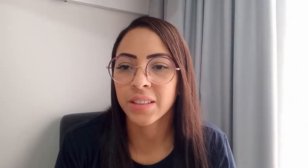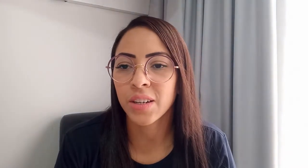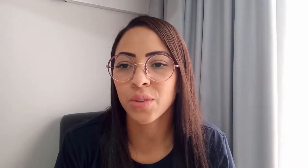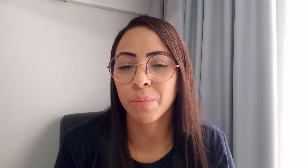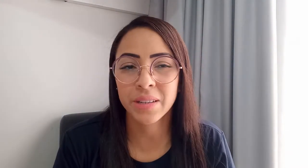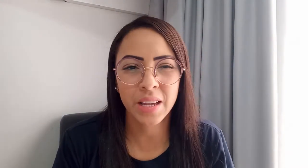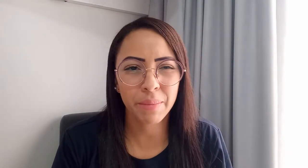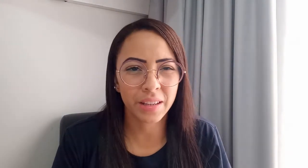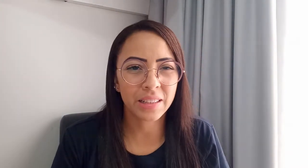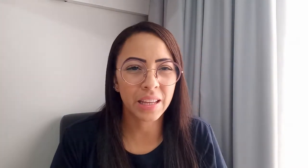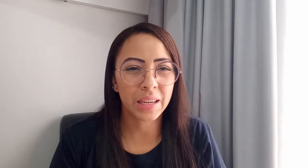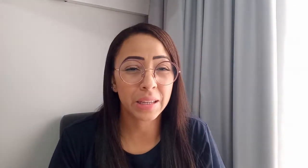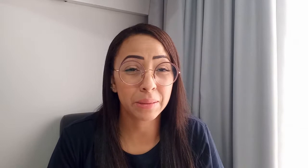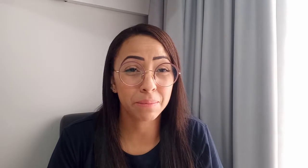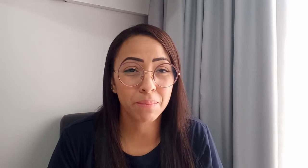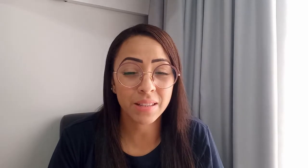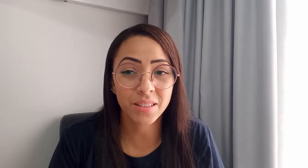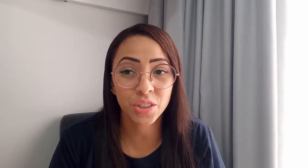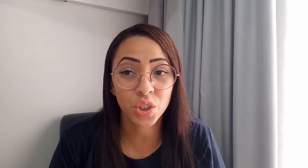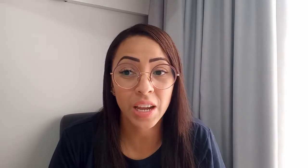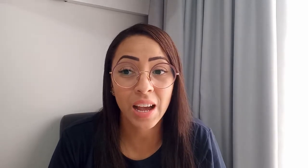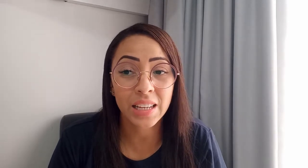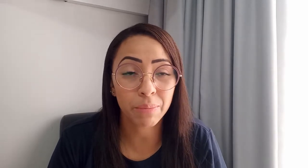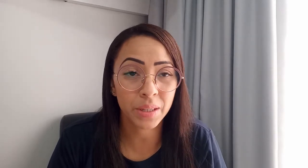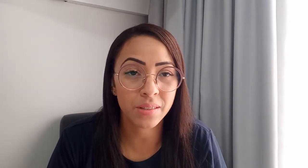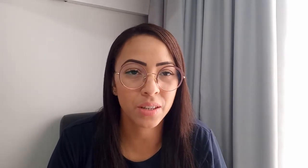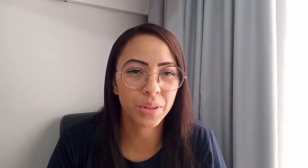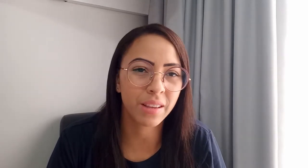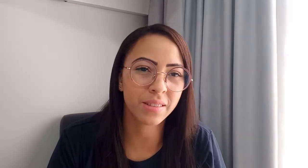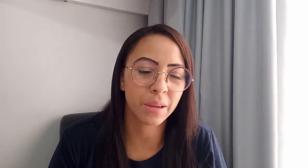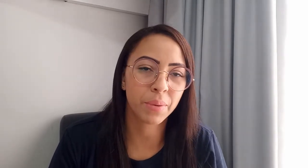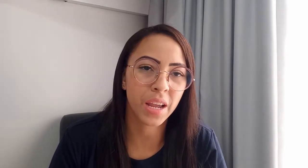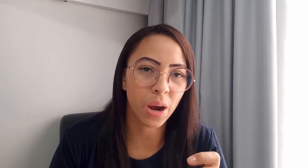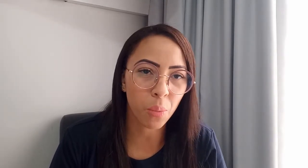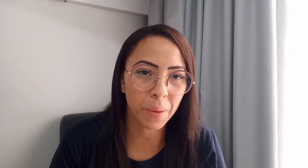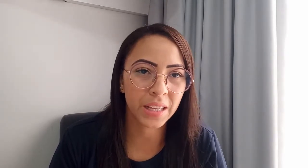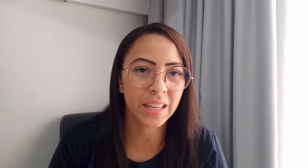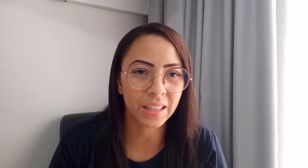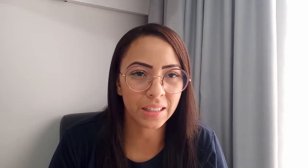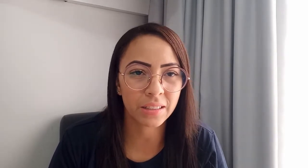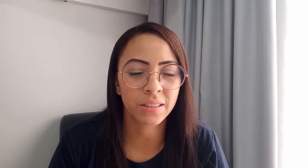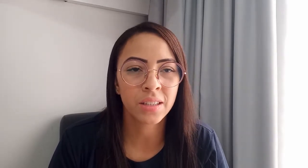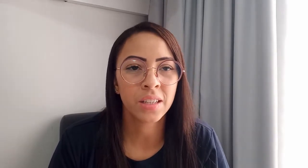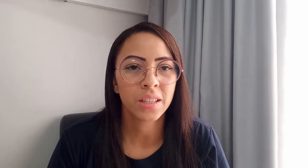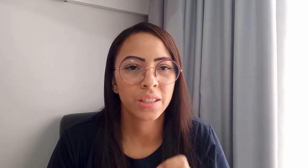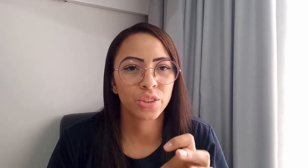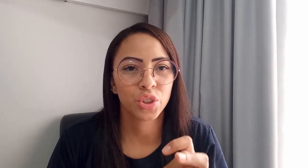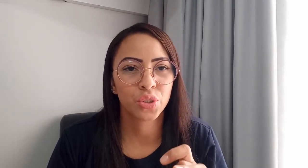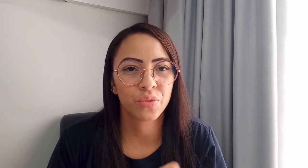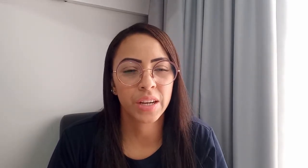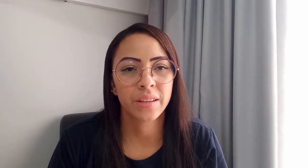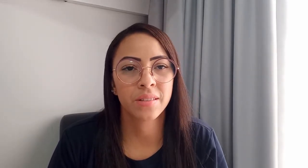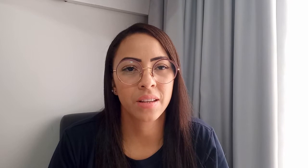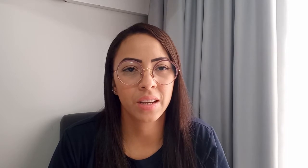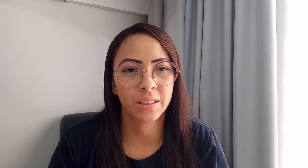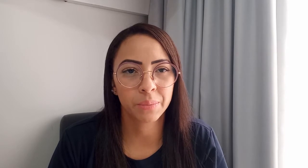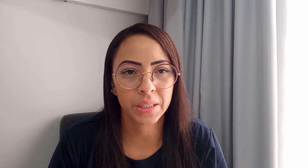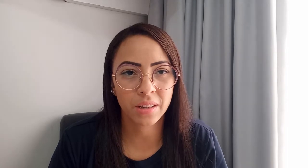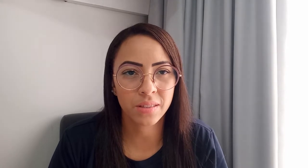Então, percebem que tem bastante adaptação e nem sempre é ao pé da letra que a gente faz a interpretação